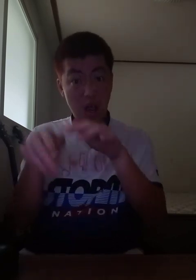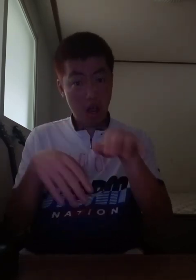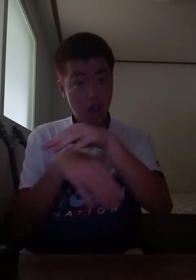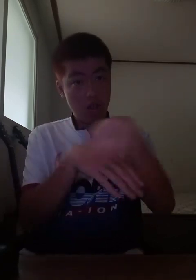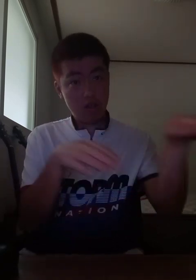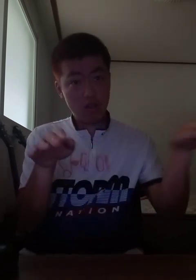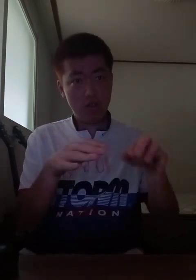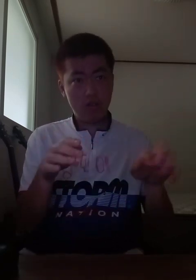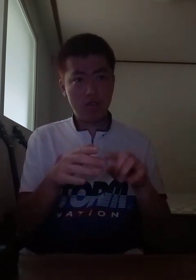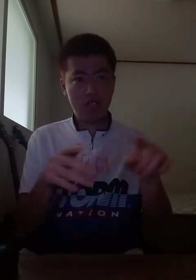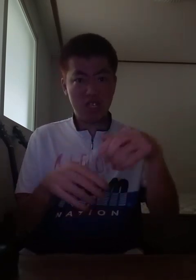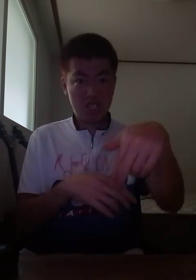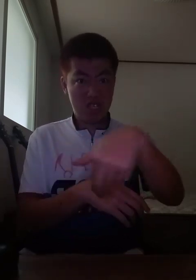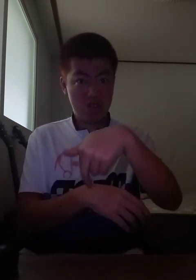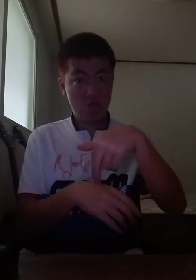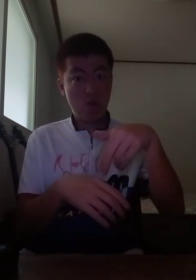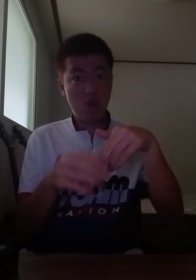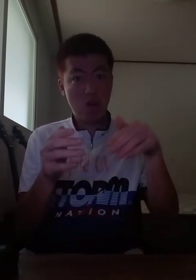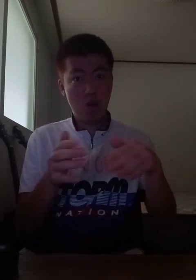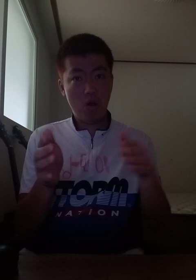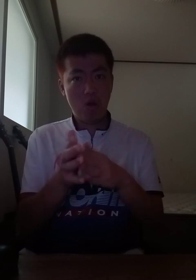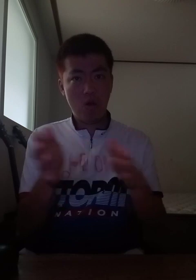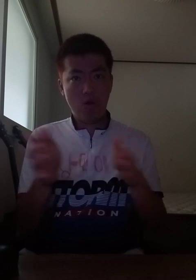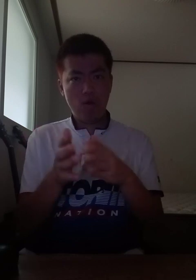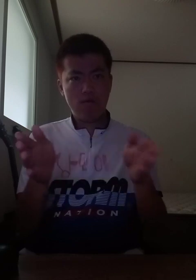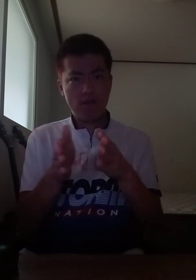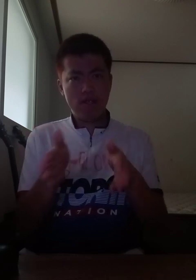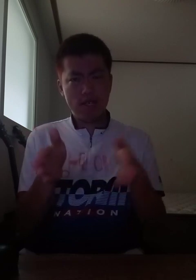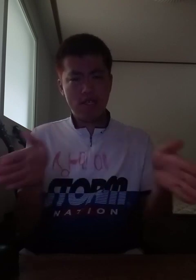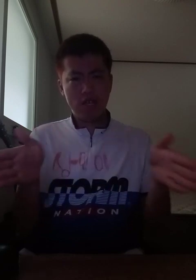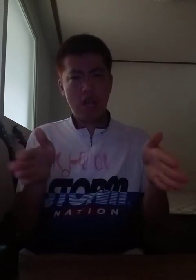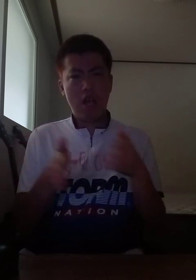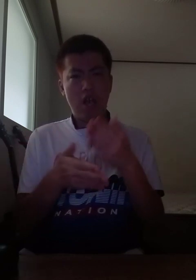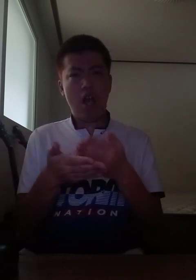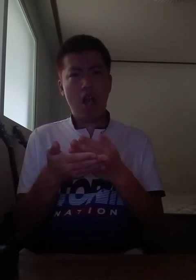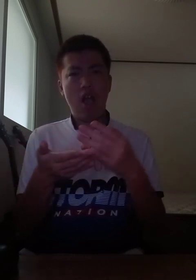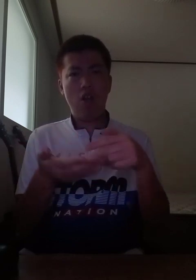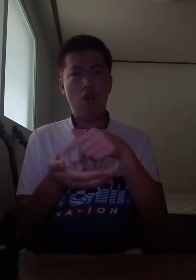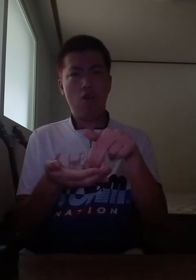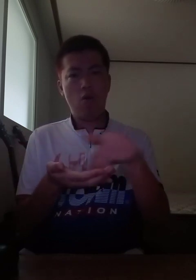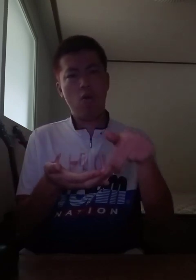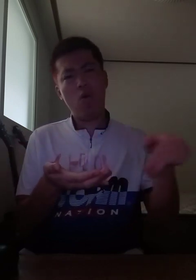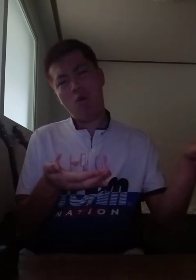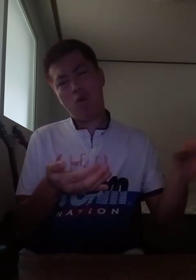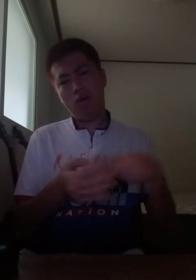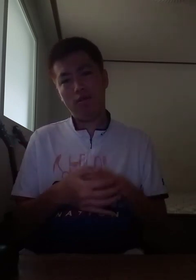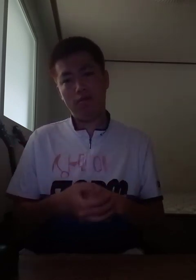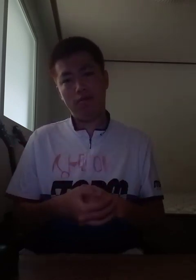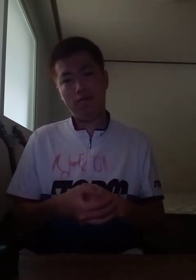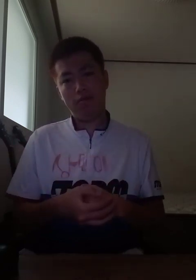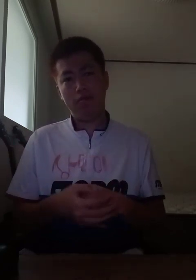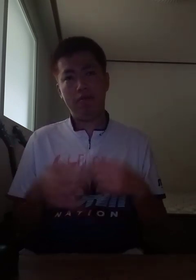뒤 지하도로 다시 들어가 복잡한 지하도를 지나 한참을 걸어야 합니다. 충분히